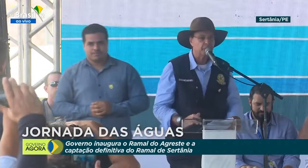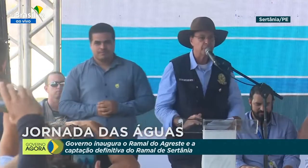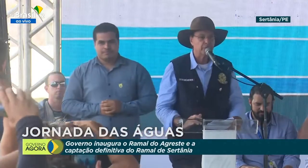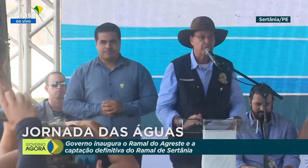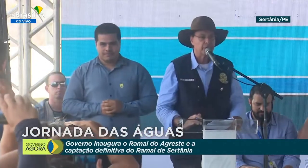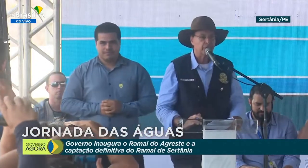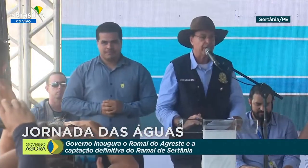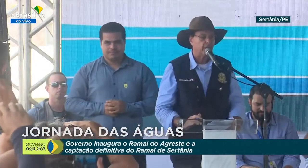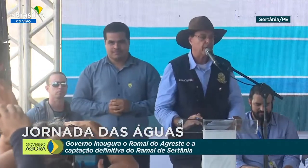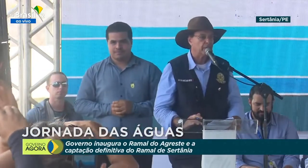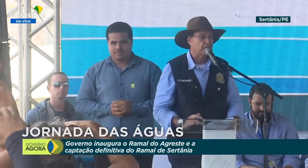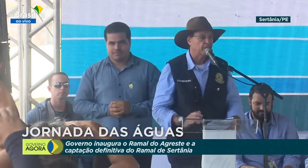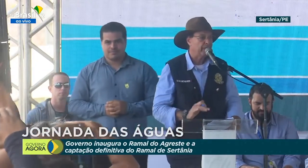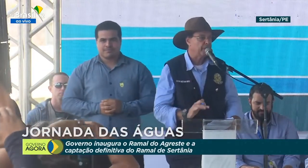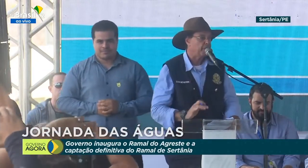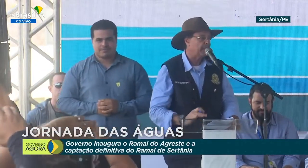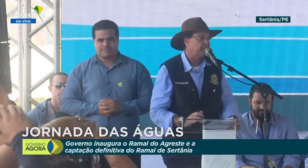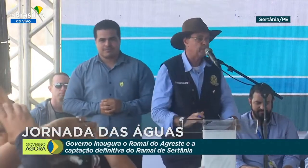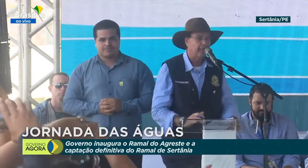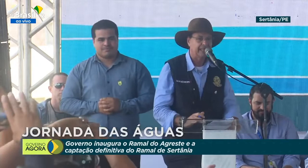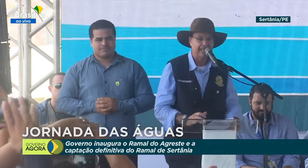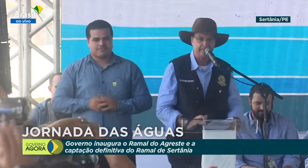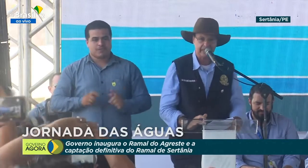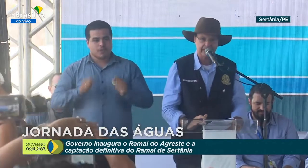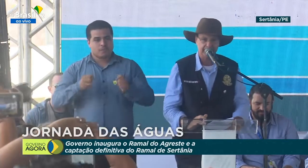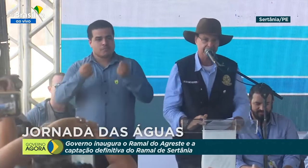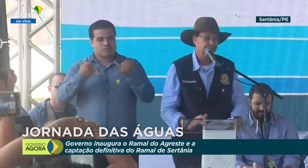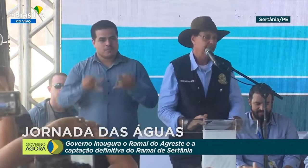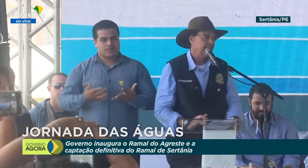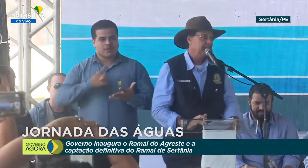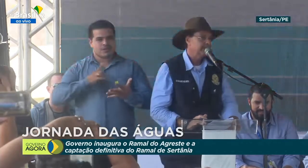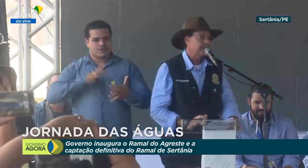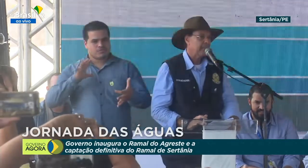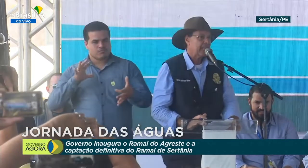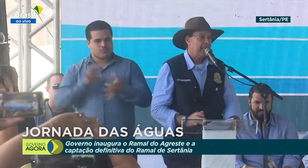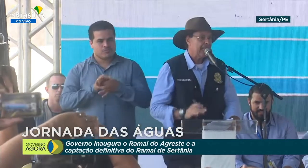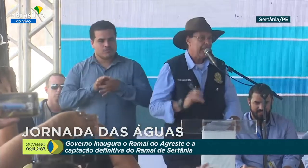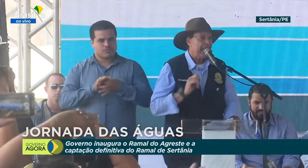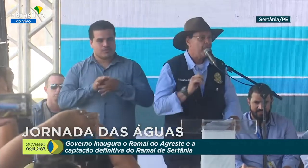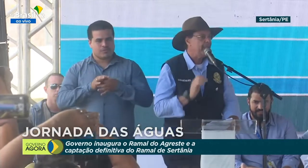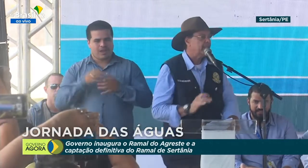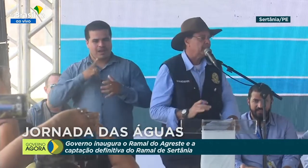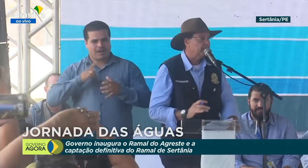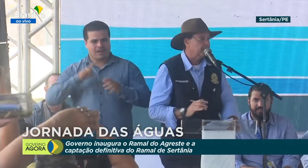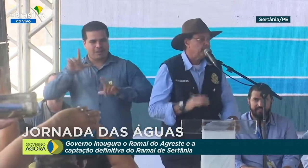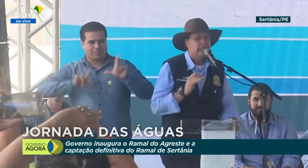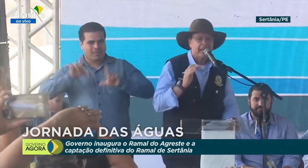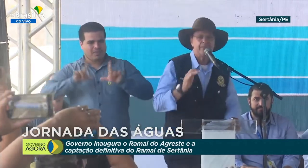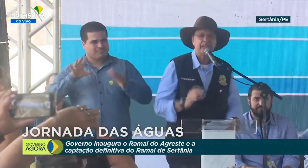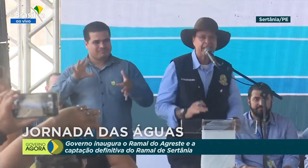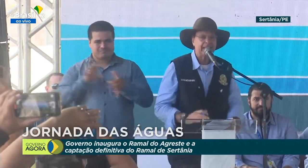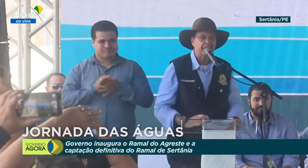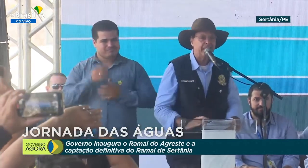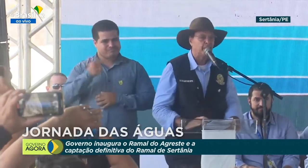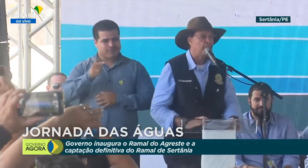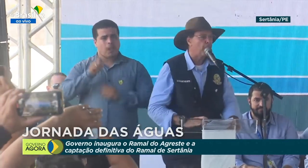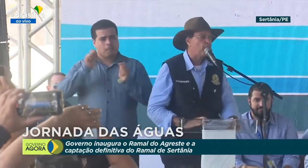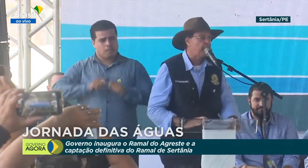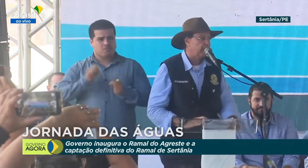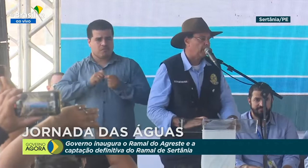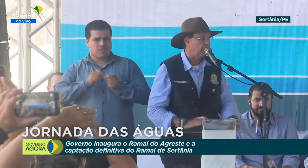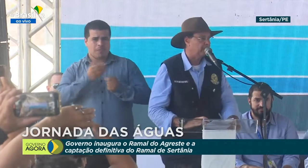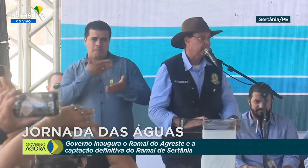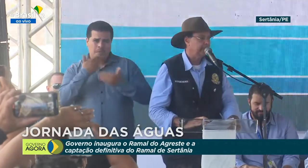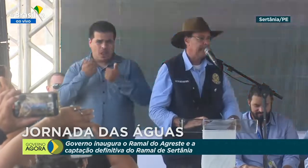seu discurso quando o senhor falou que o nosso governo não foi articulado na imprensa. realmente, poderíamos até ter feito um